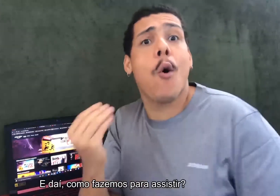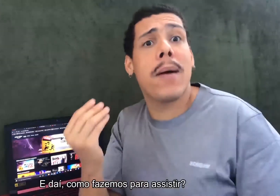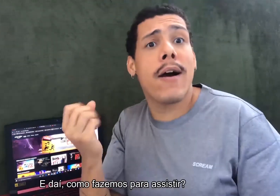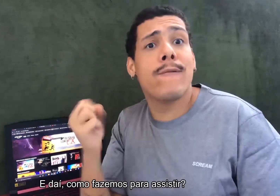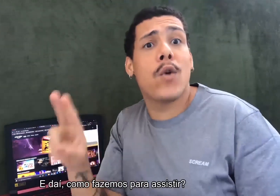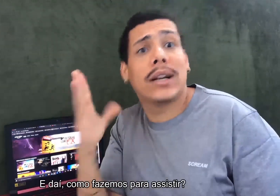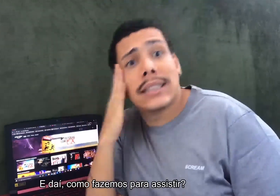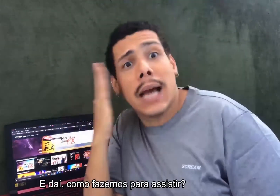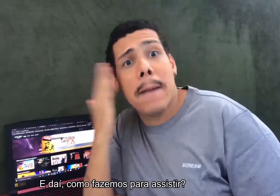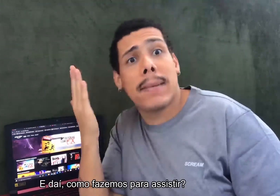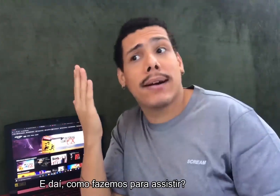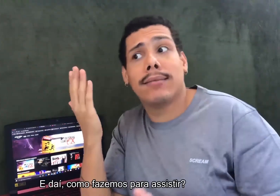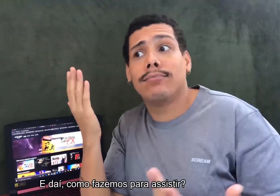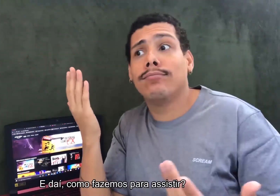E daí, como fazemos para assistir?